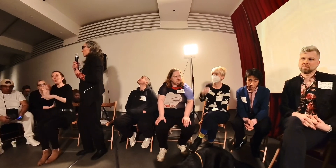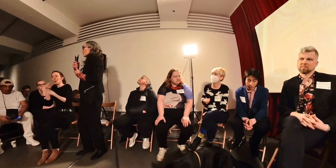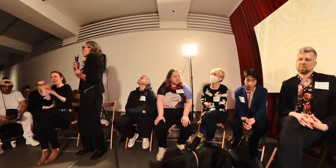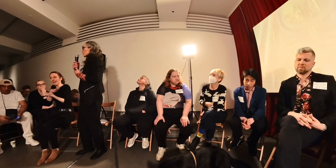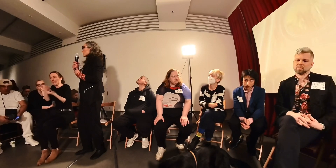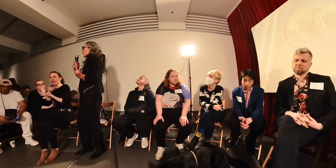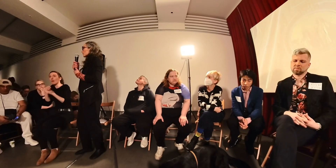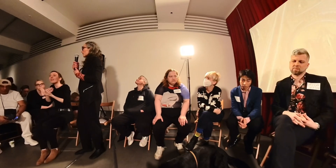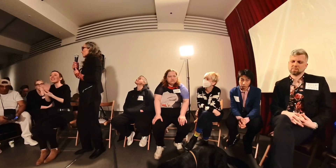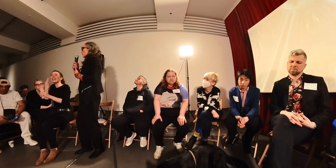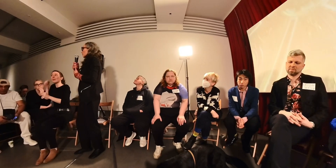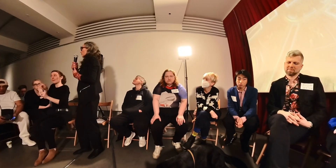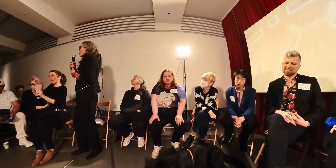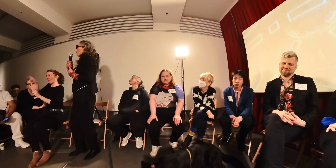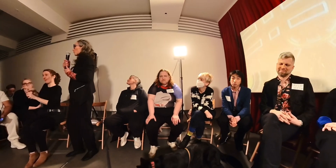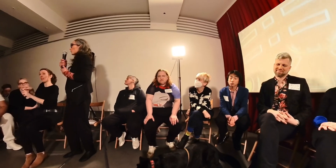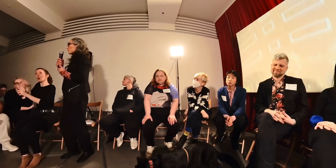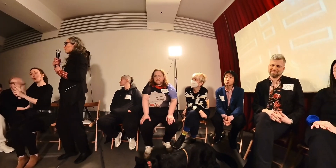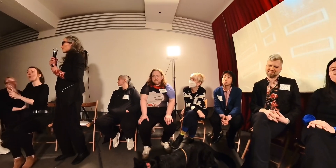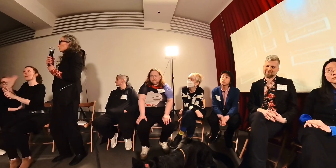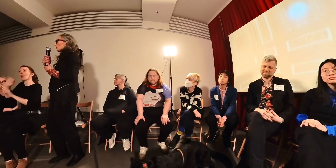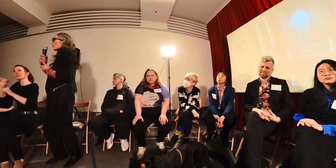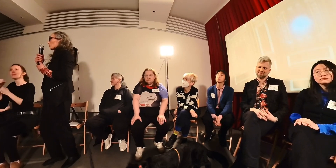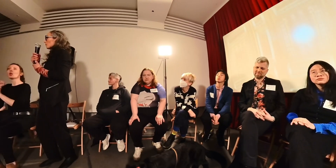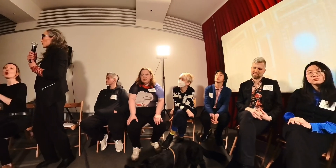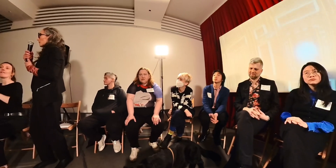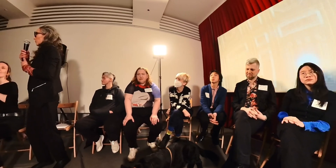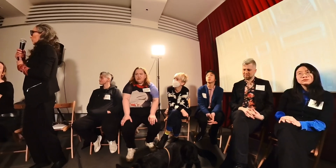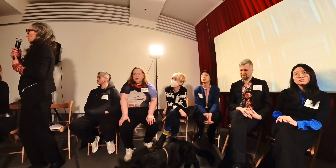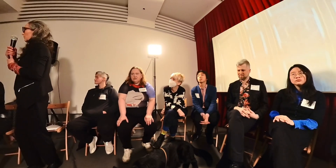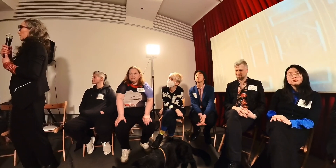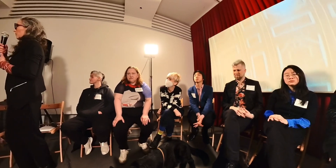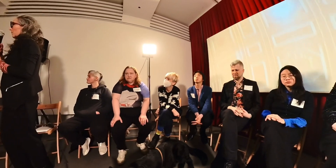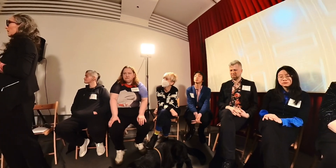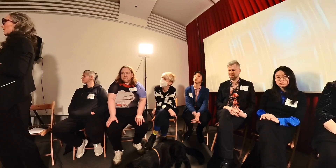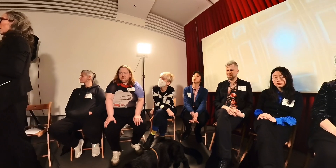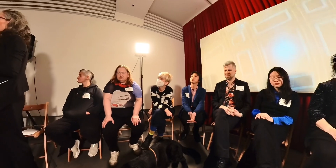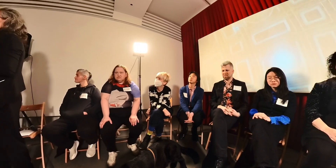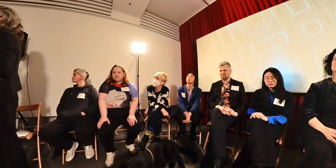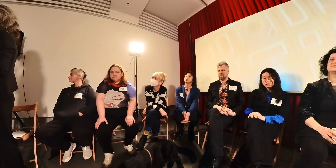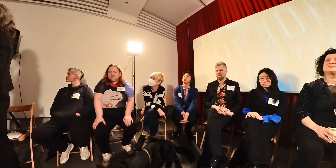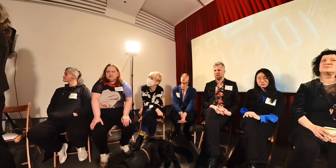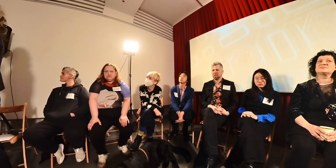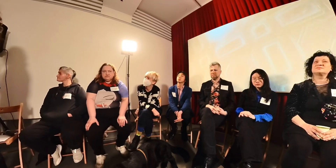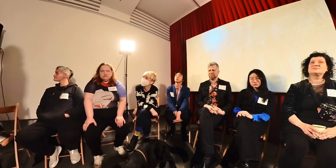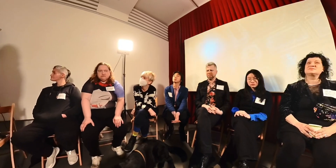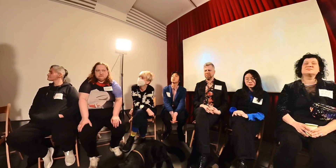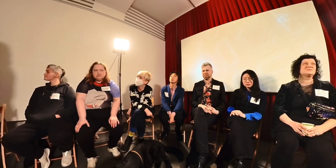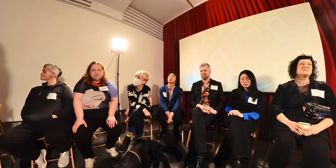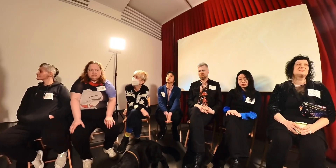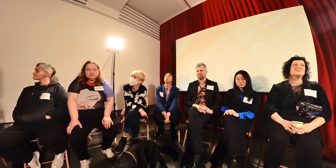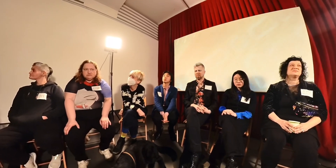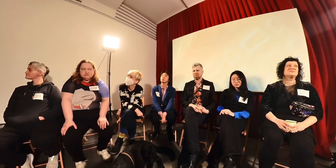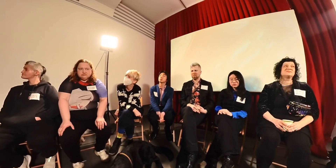která na základě workshopu se sexuálními pracovnicemi vlastně a s